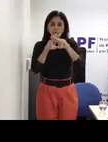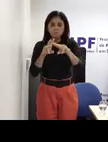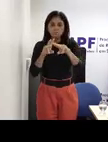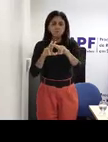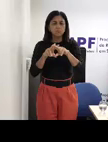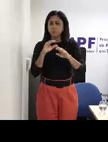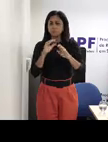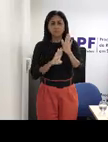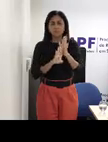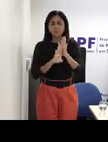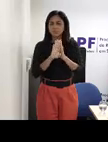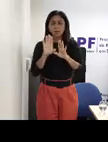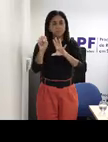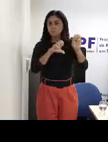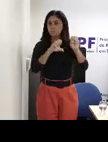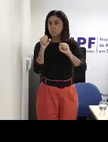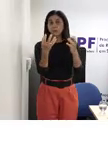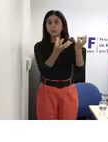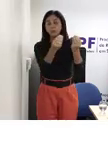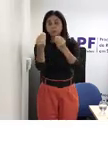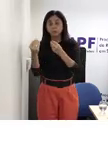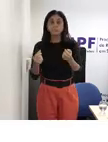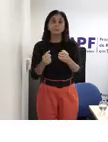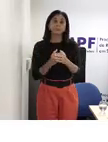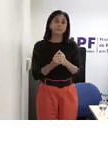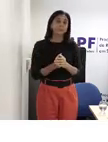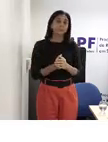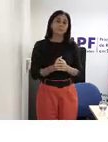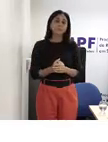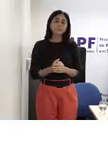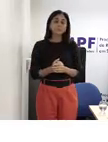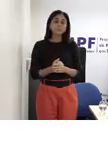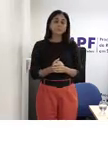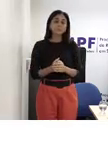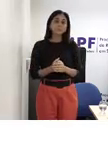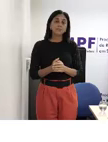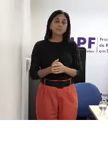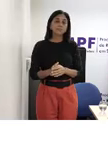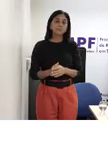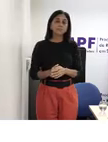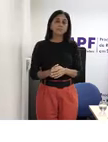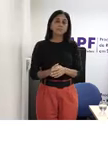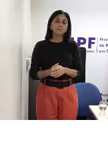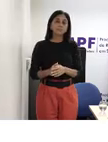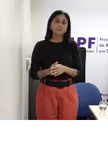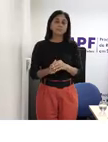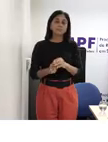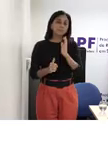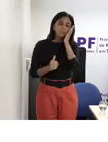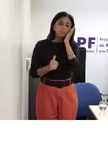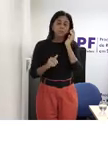Tá OK assim eu advirto que esse é um tema que desperta alguns gatilhos